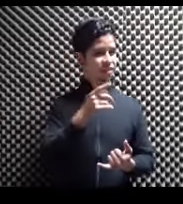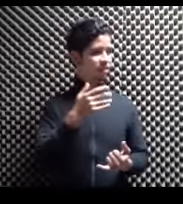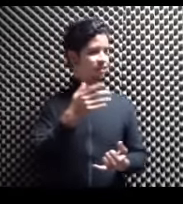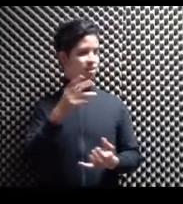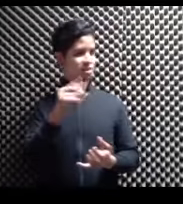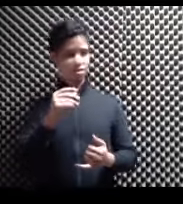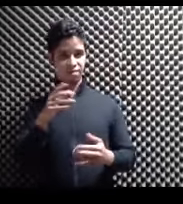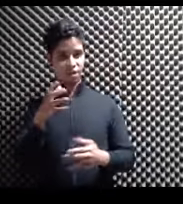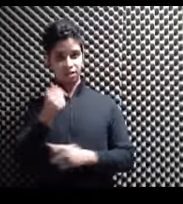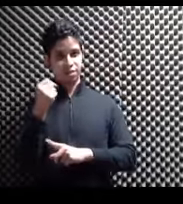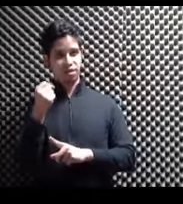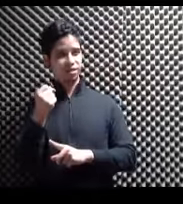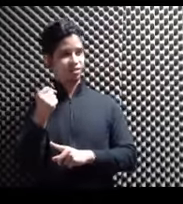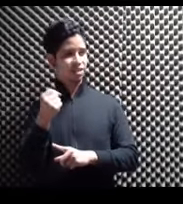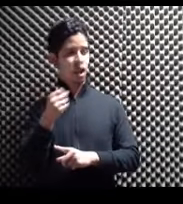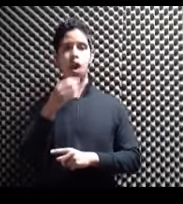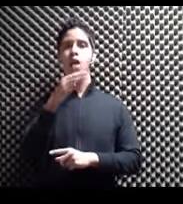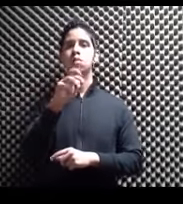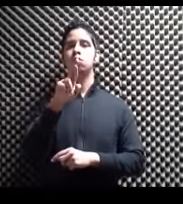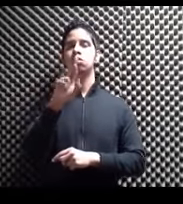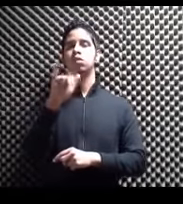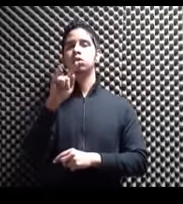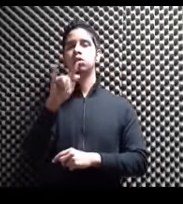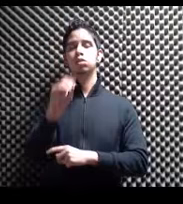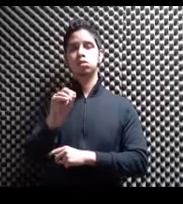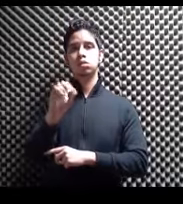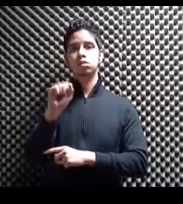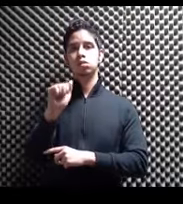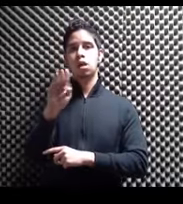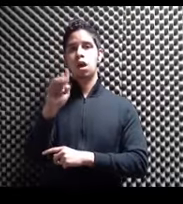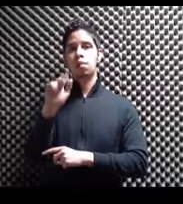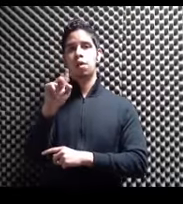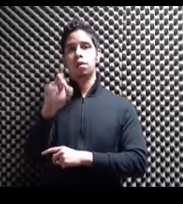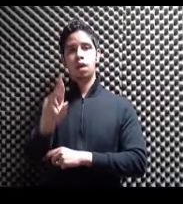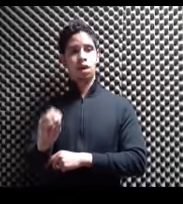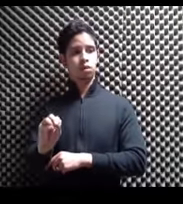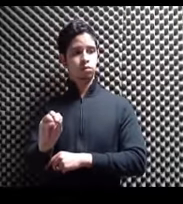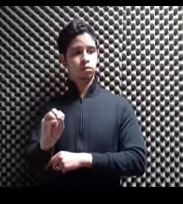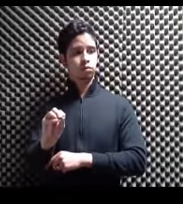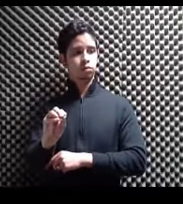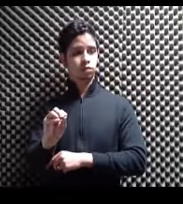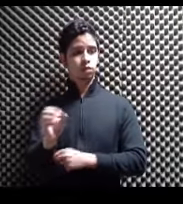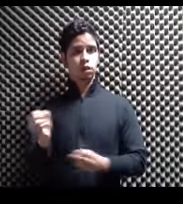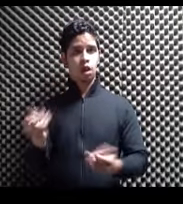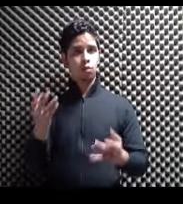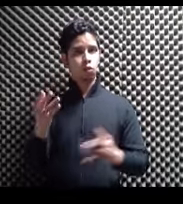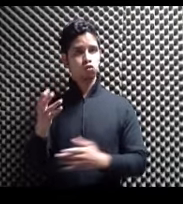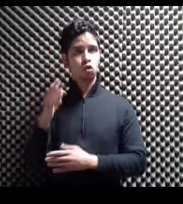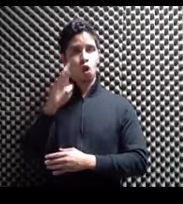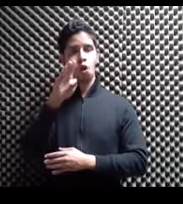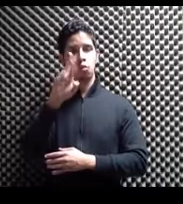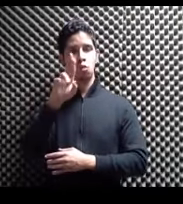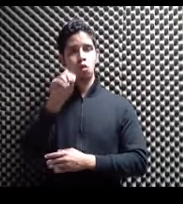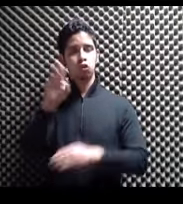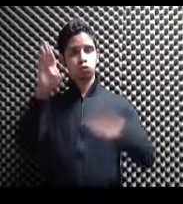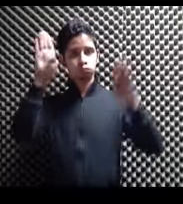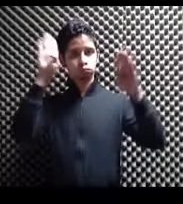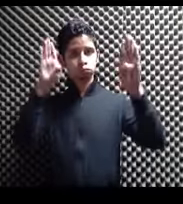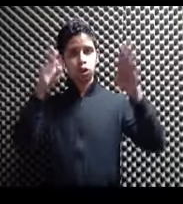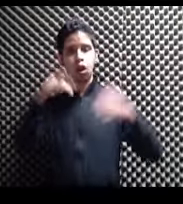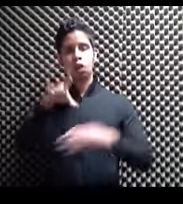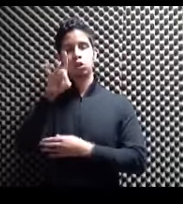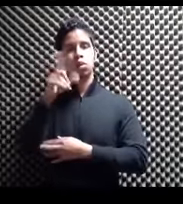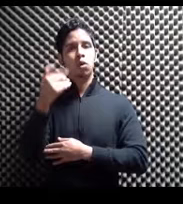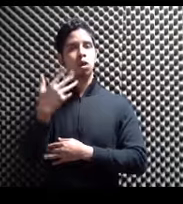sabanero, la rondallita, que muchos burritos encontramos dentro de lo que es la cultura popular, los pentagramas